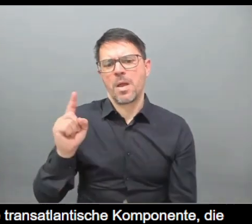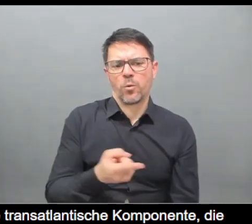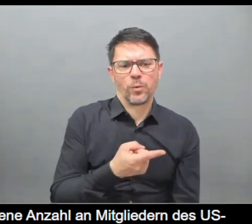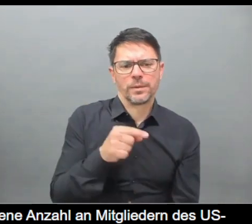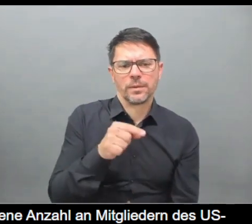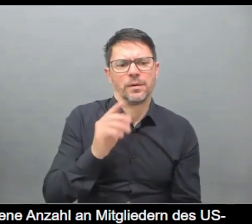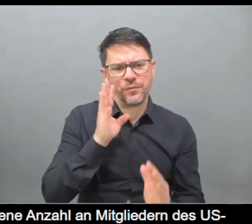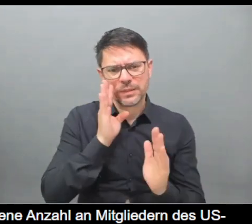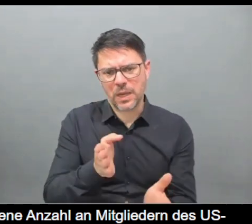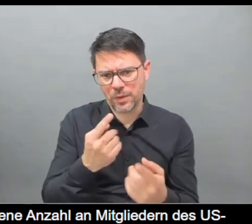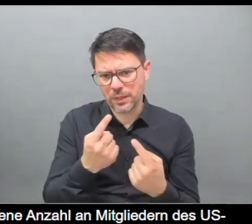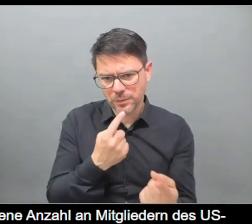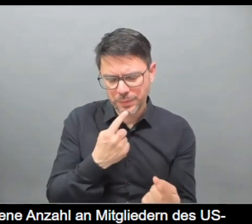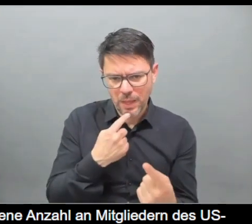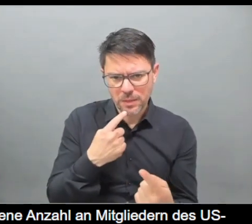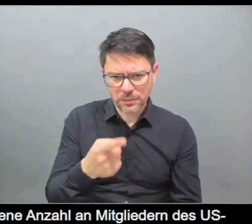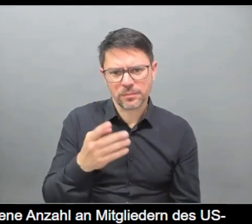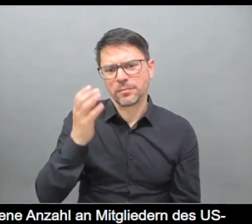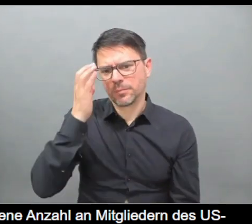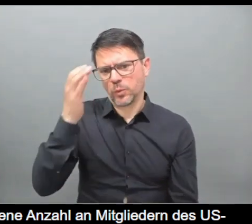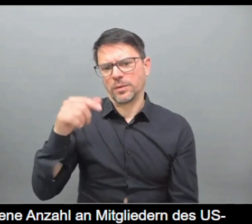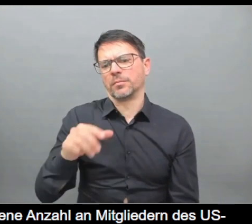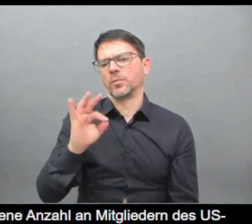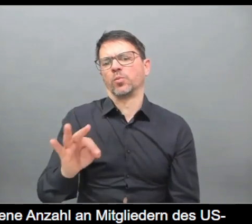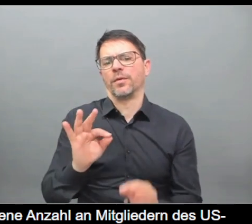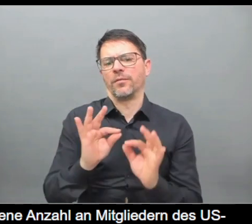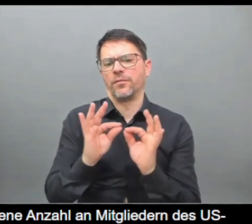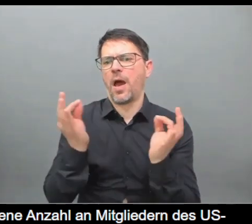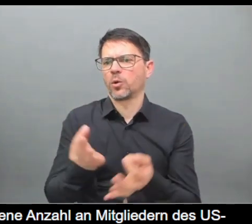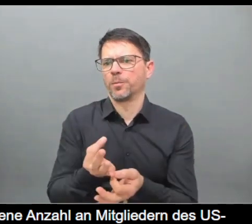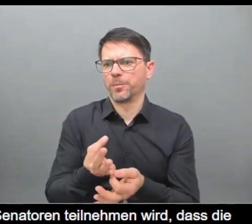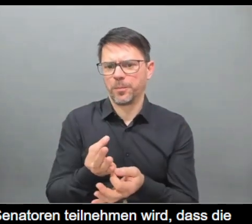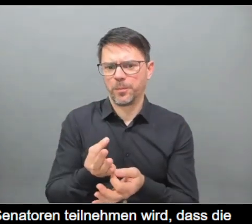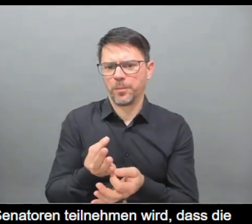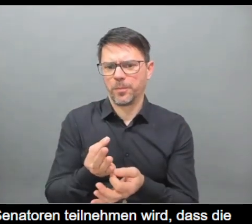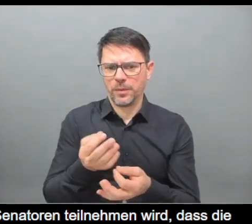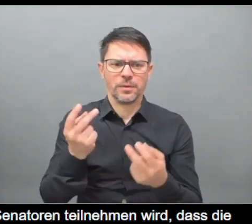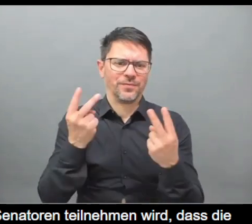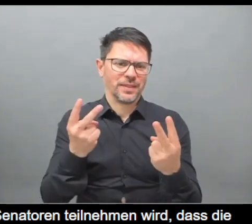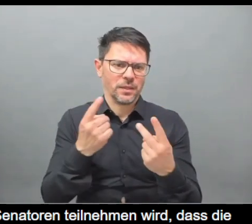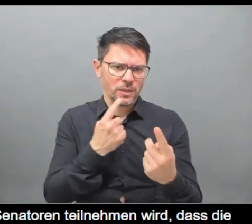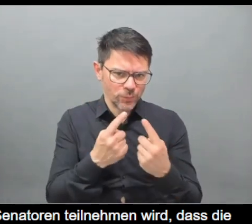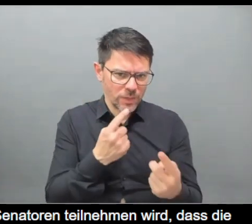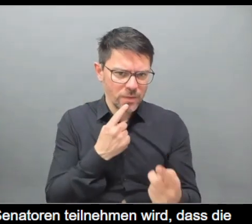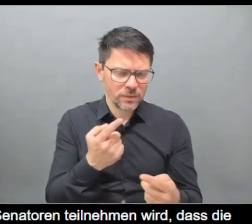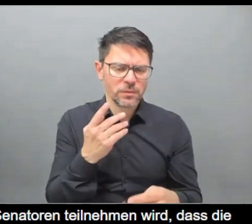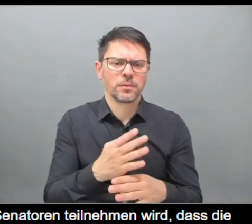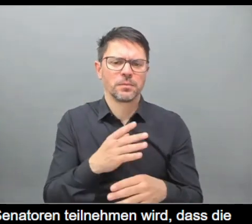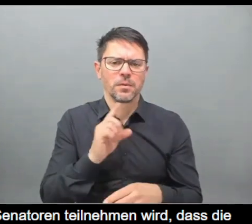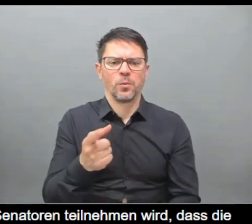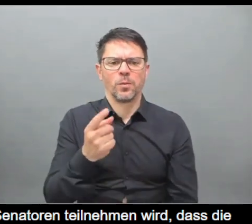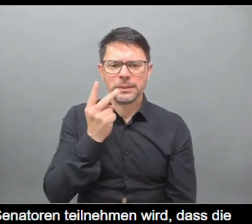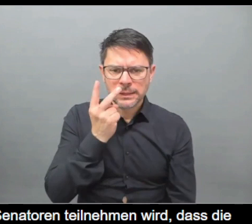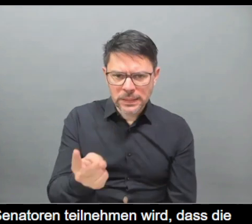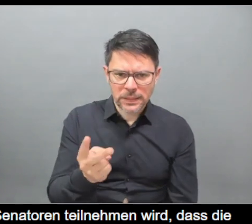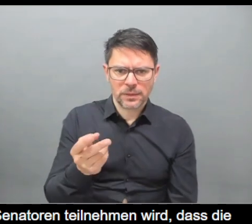unserer Sicht wird man sehen, was am Ende an Gesprächen alles zustande kommt, das ist immer im Vorfeld, selbst auch wenn heute schon Dienstag ist, immer sehr schwer